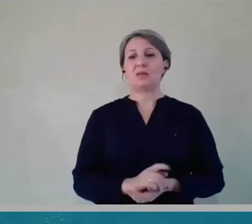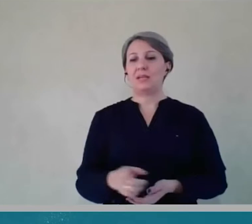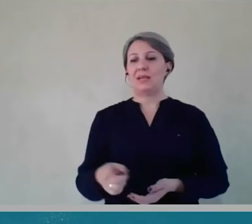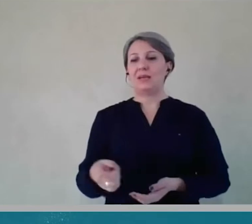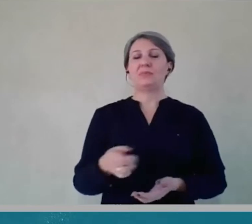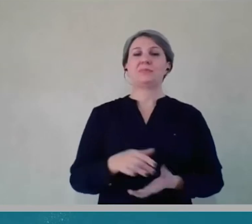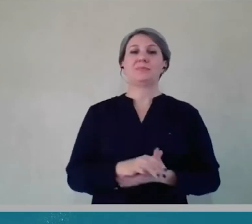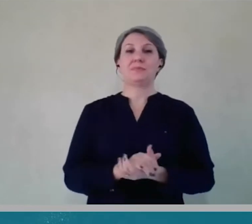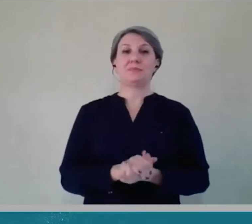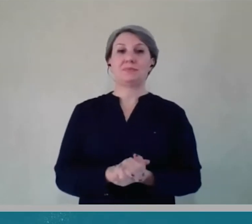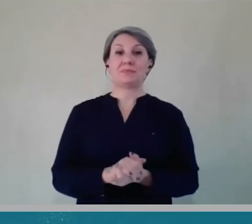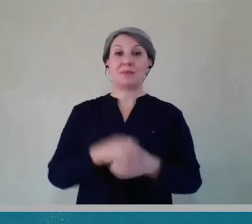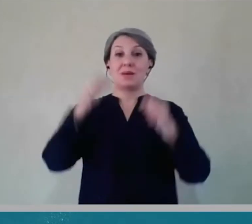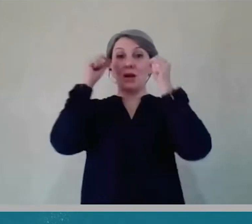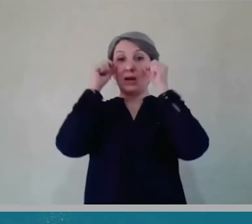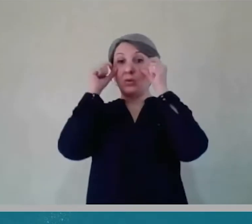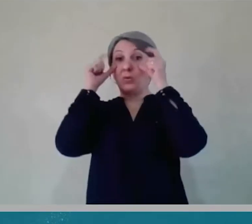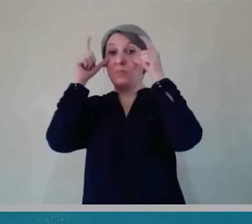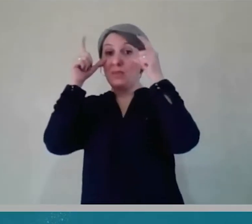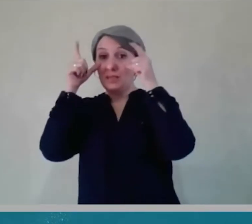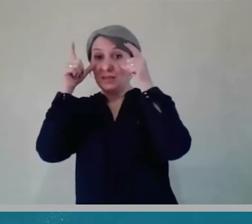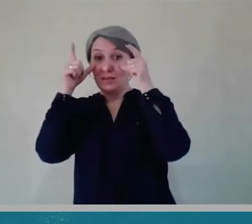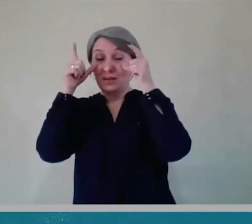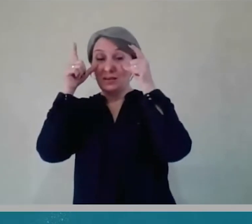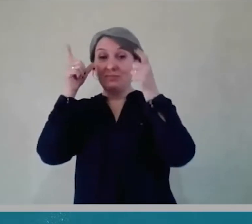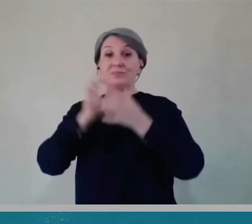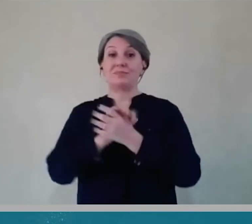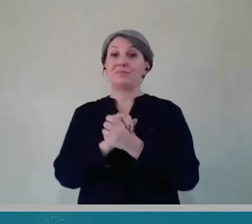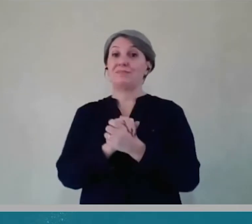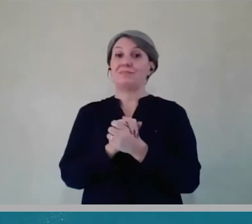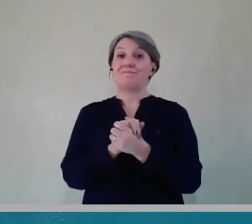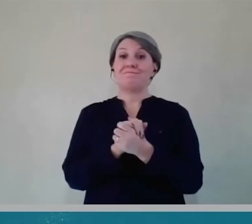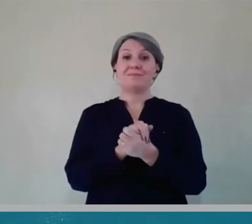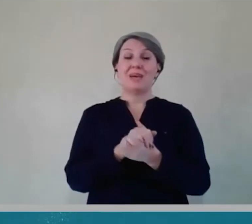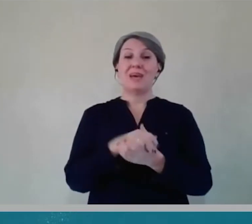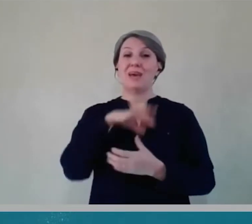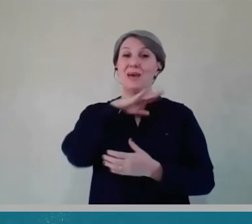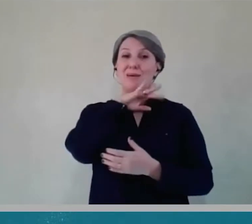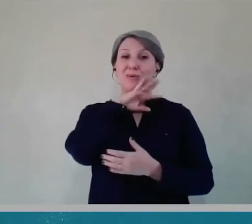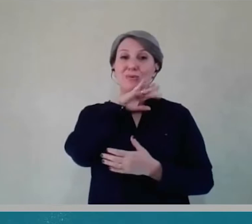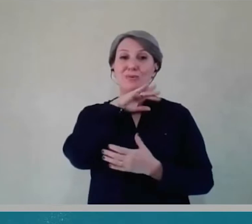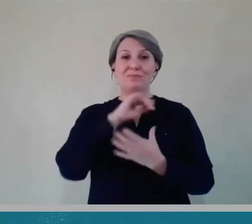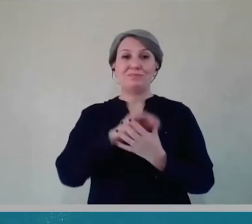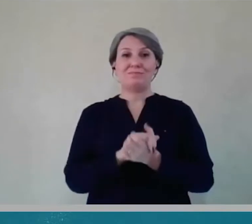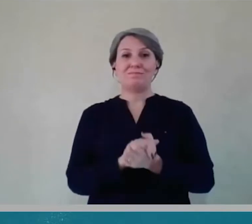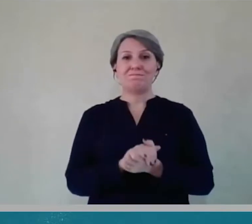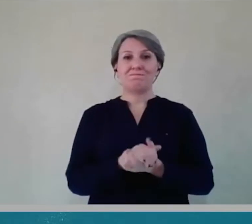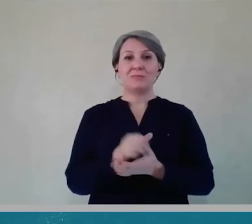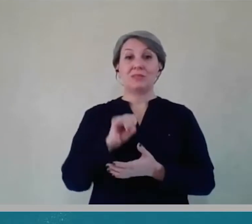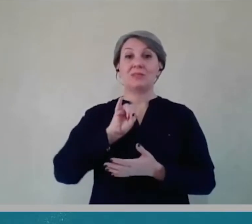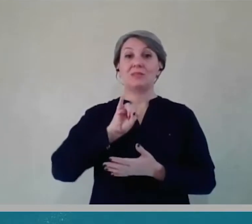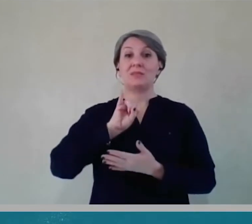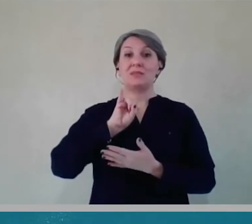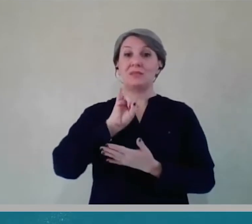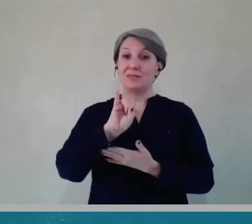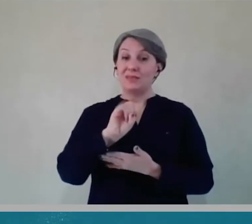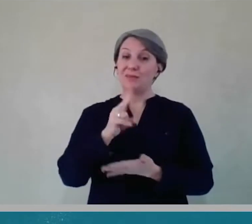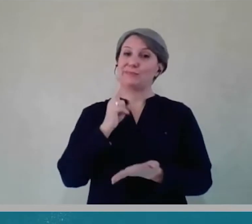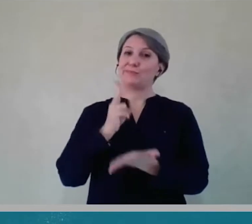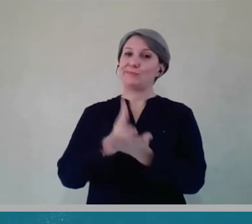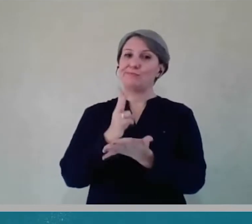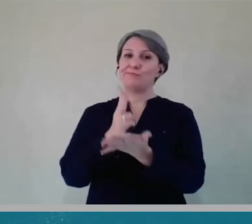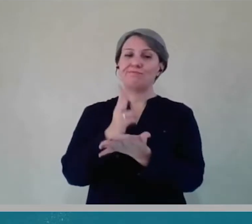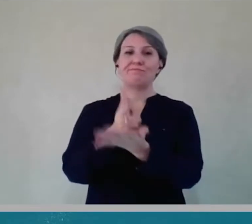isca. Se você continuar nela e continuar procedendo mal, o pecado já está entrando